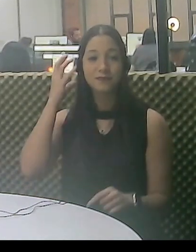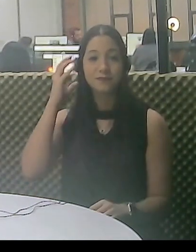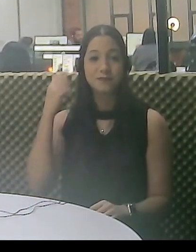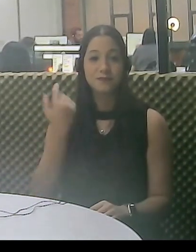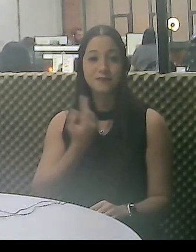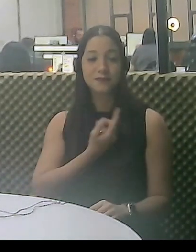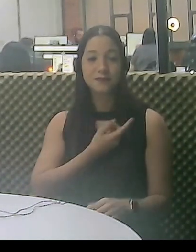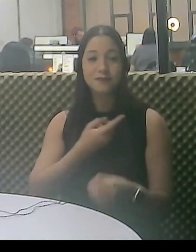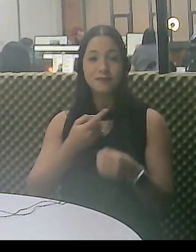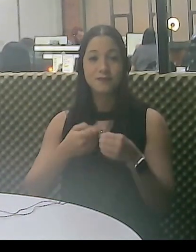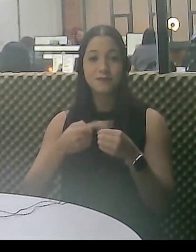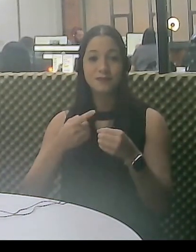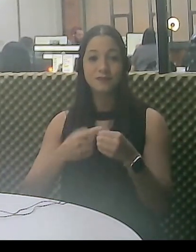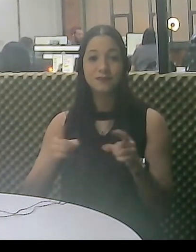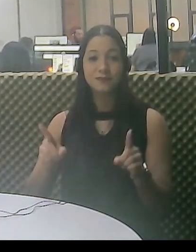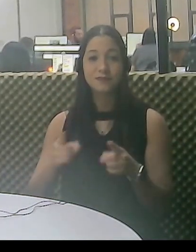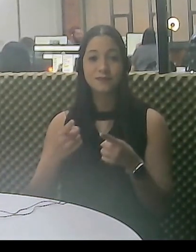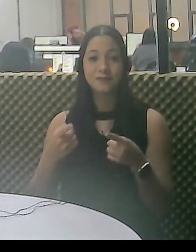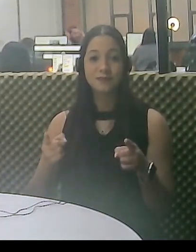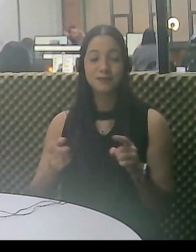Rádio Nossa Cidade.